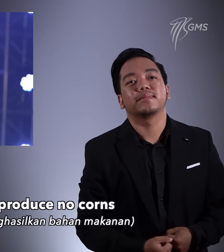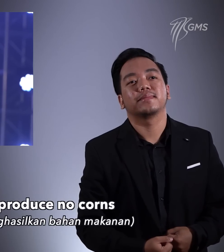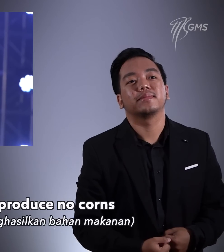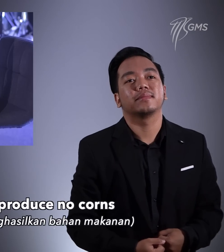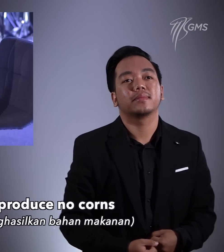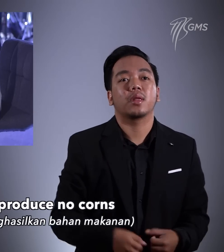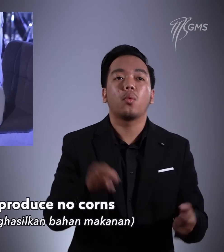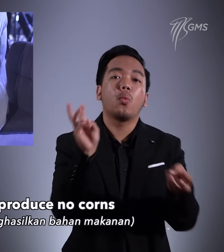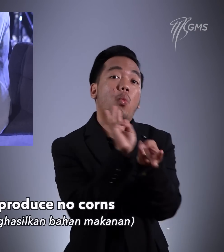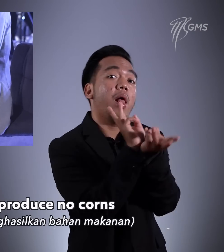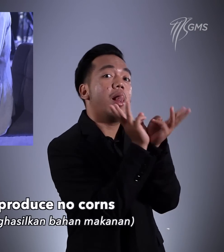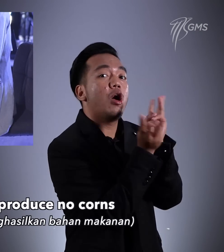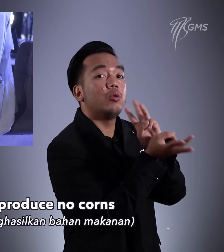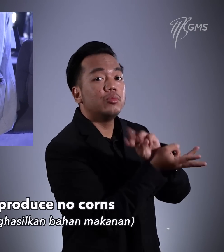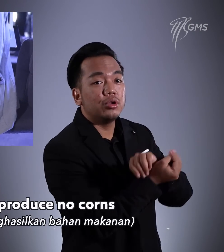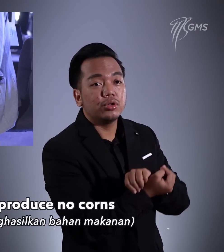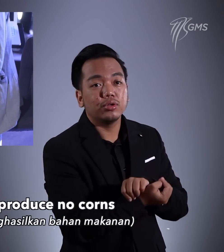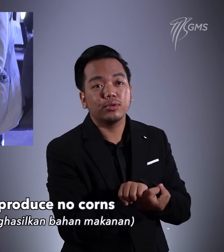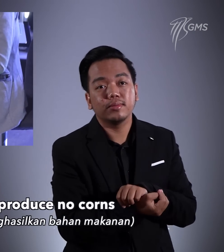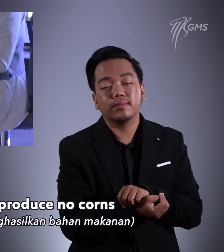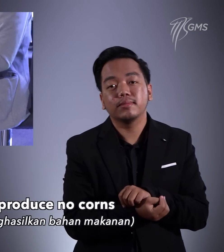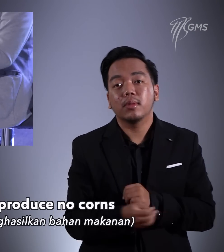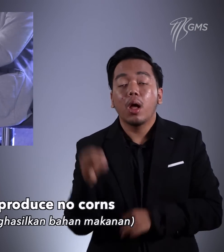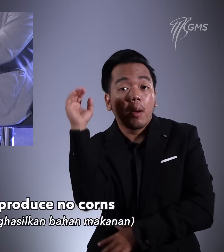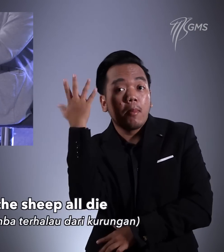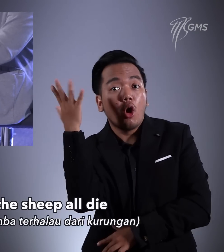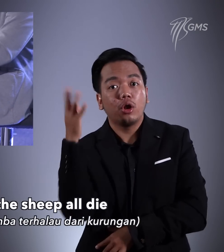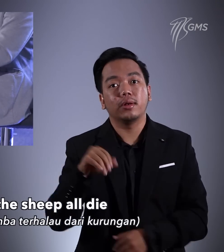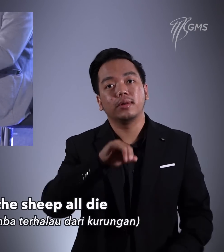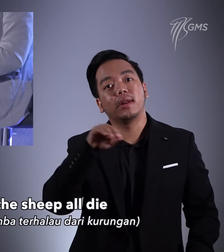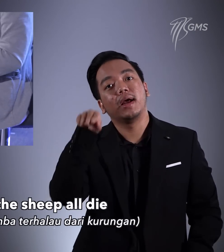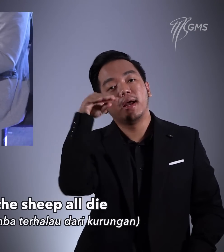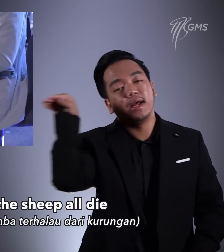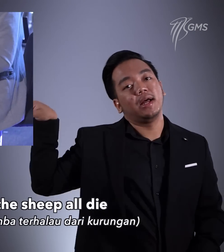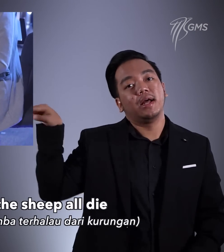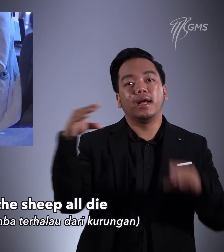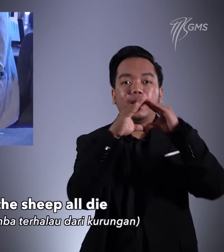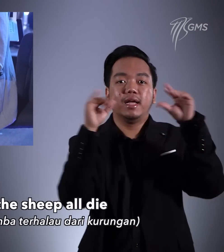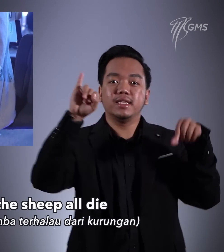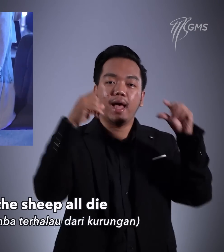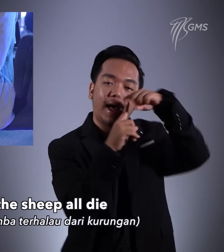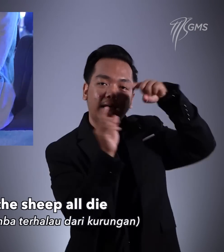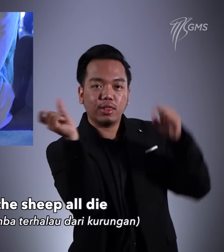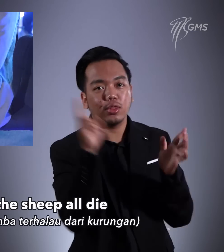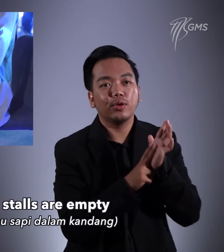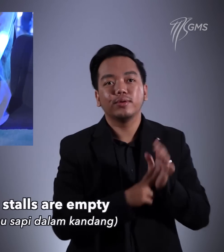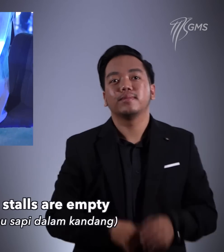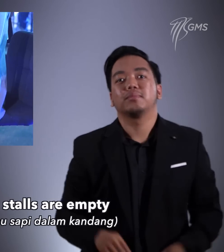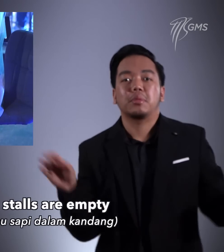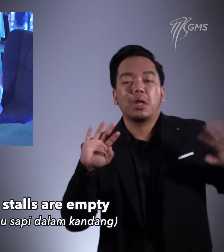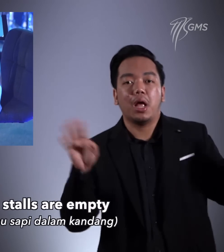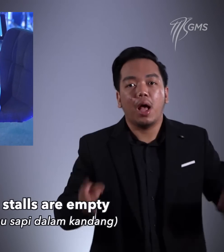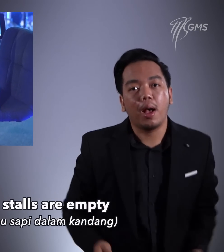vines, even though the olive crop fails and the fields produce